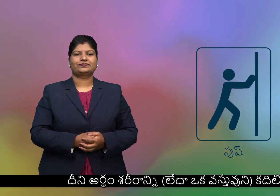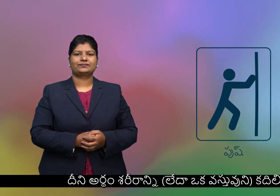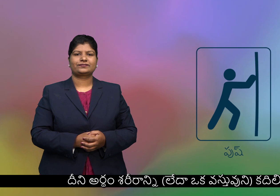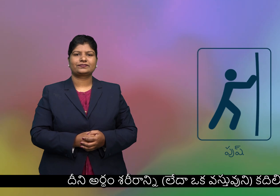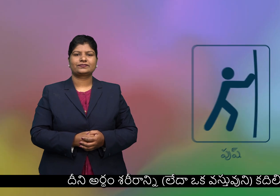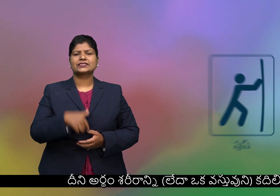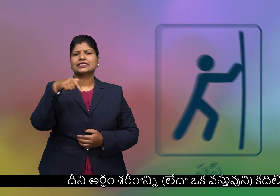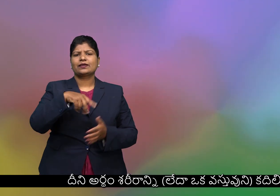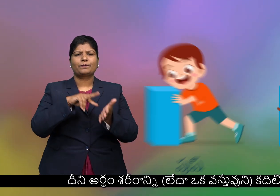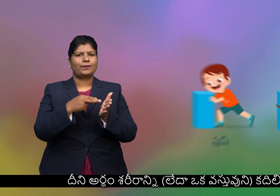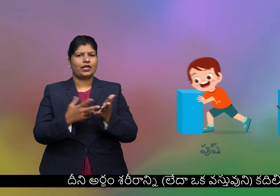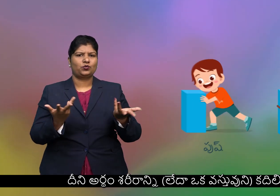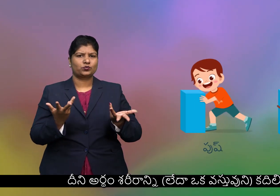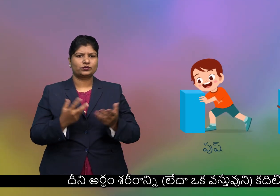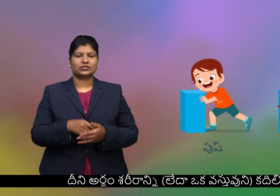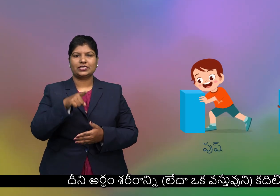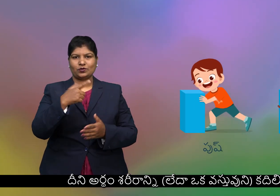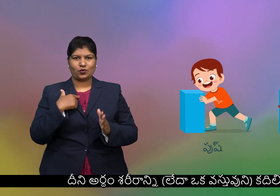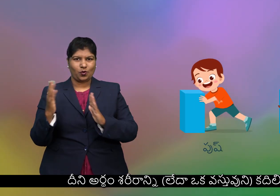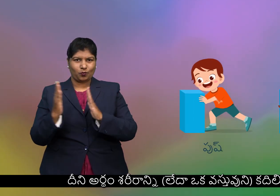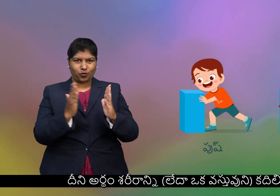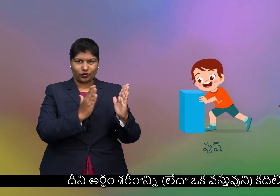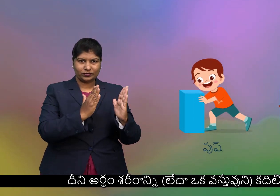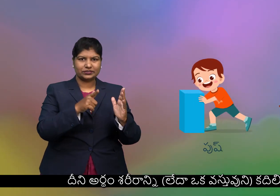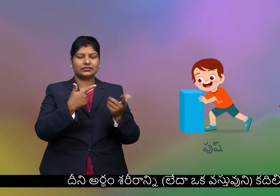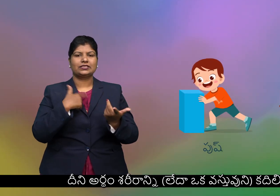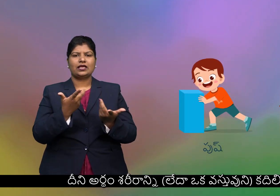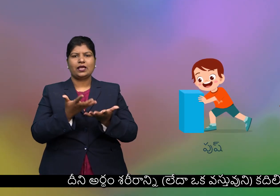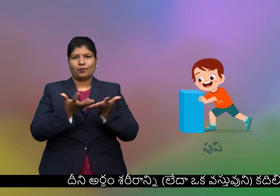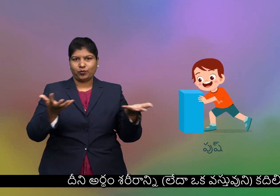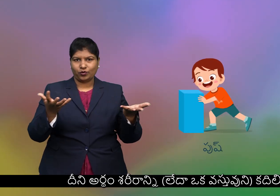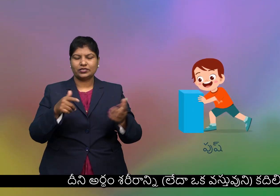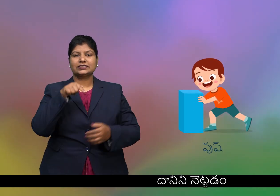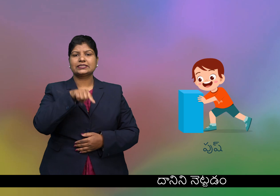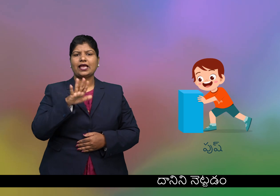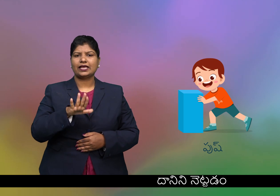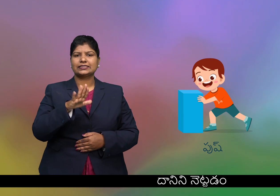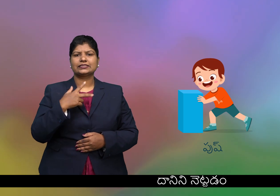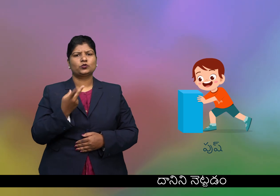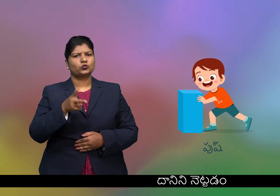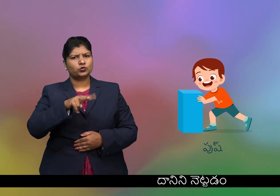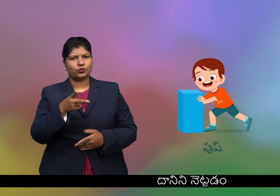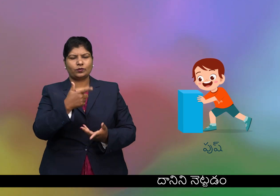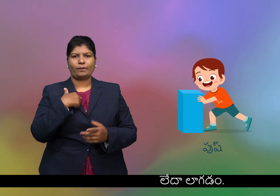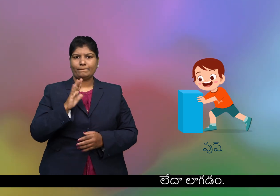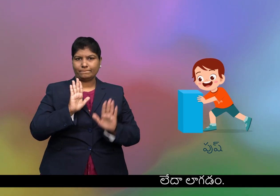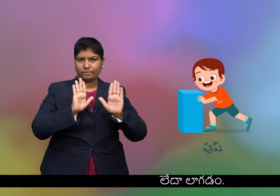దీని అర్థం శరీరాన్ని లేదా ఒక వస్తువుని కదిలించడం, దానిని నెట్టడం లేదా